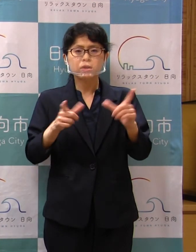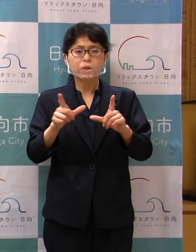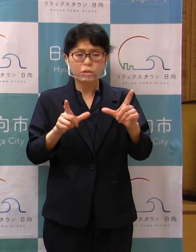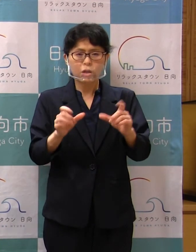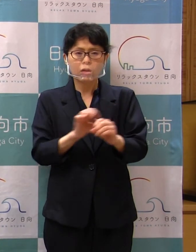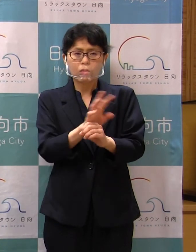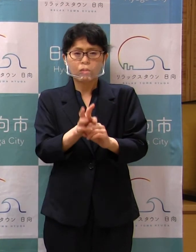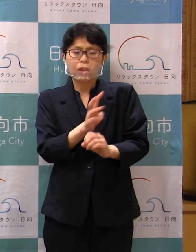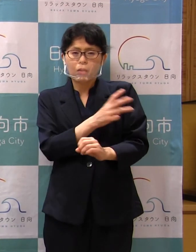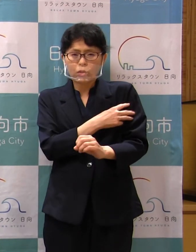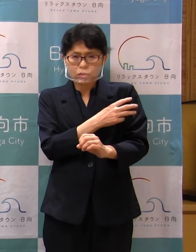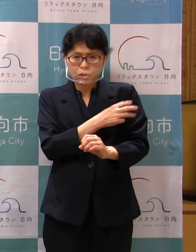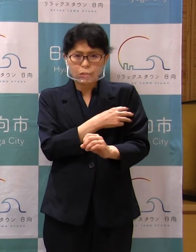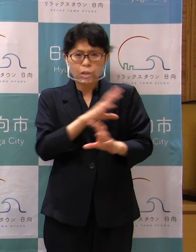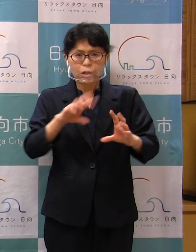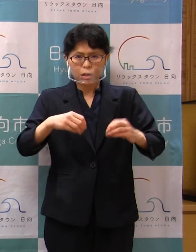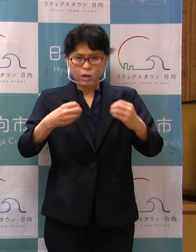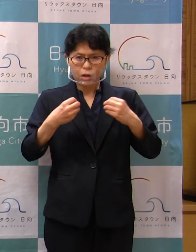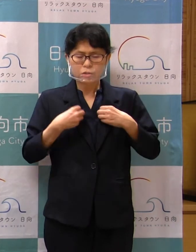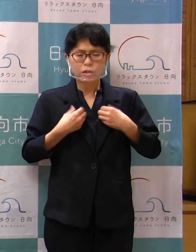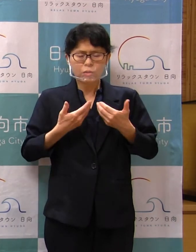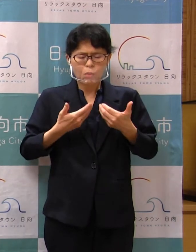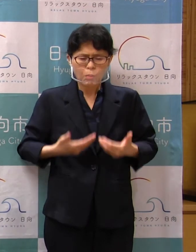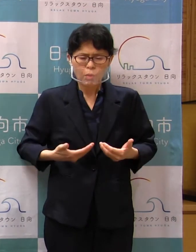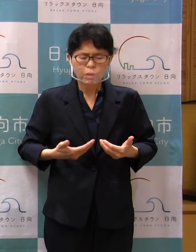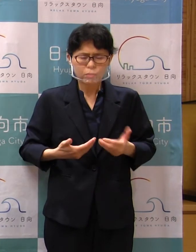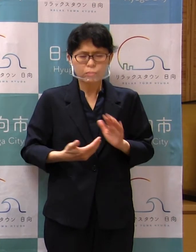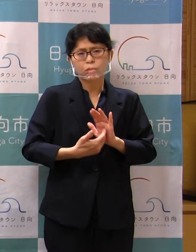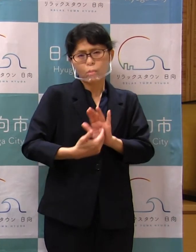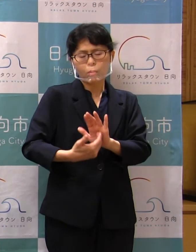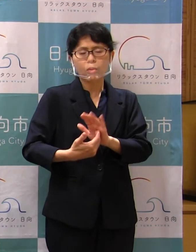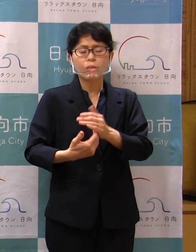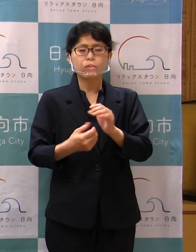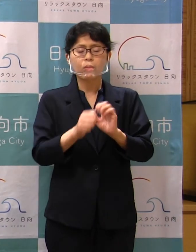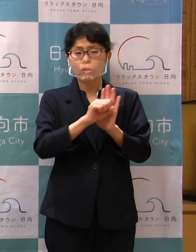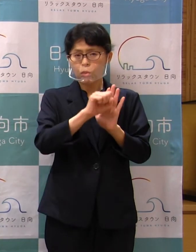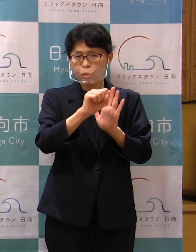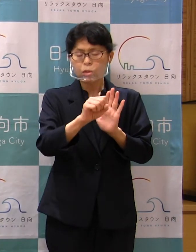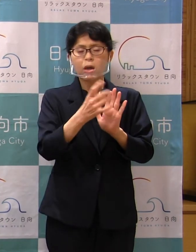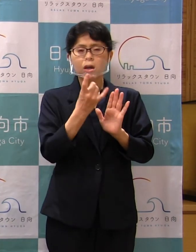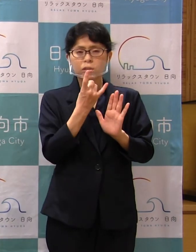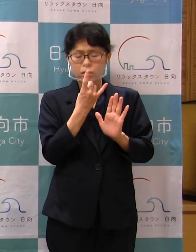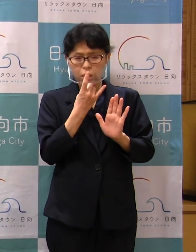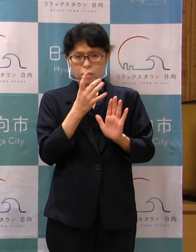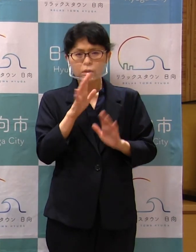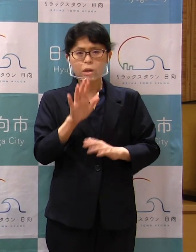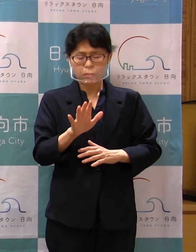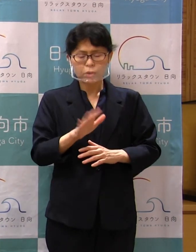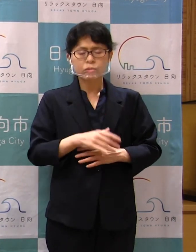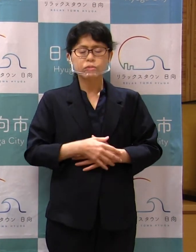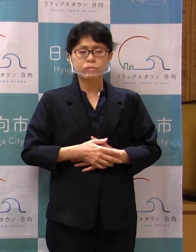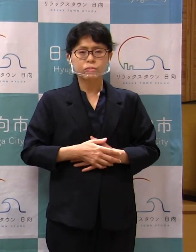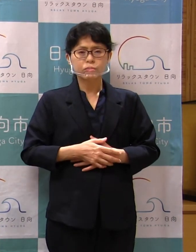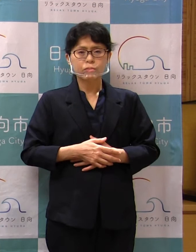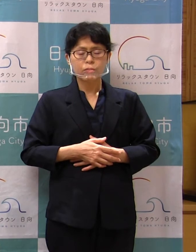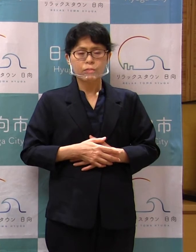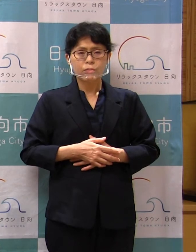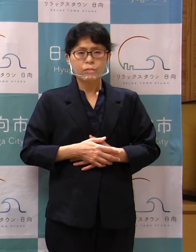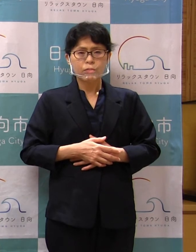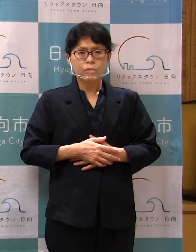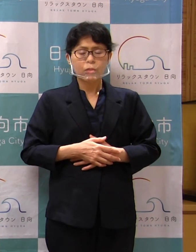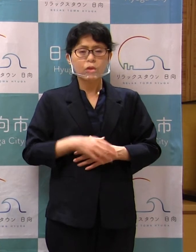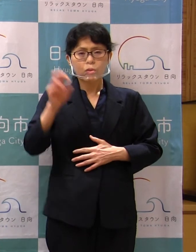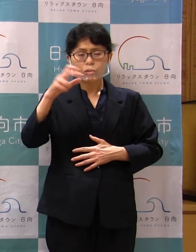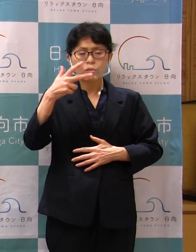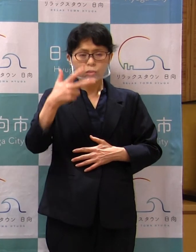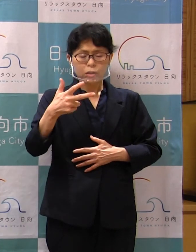は感染症の重症化を予防する効果が期待をされています。本